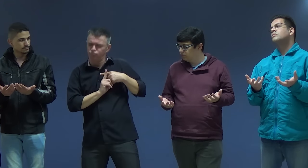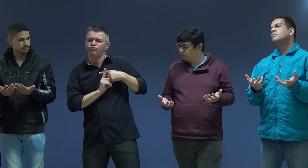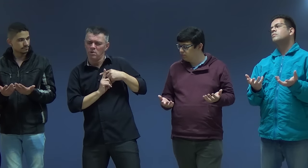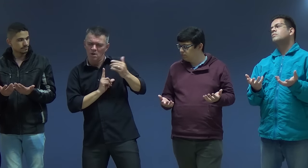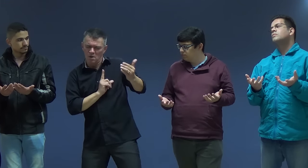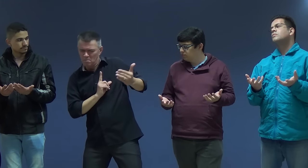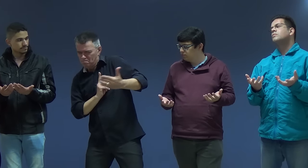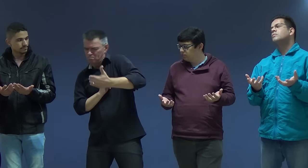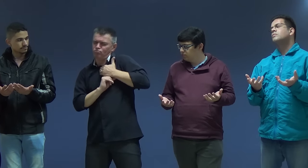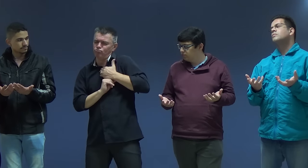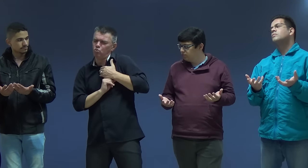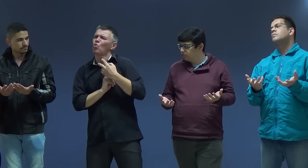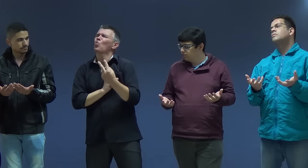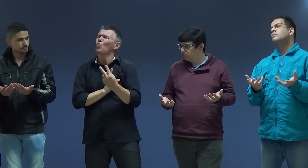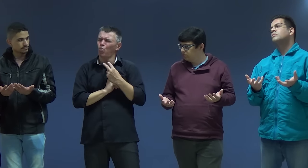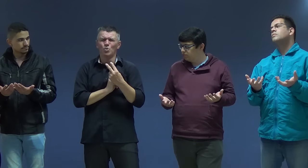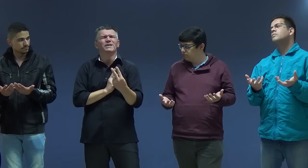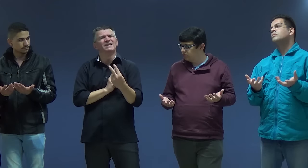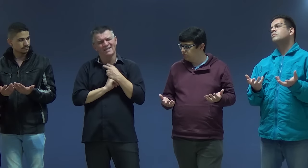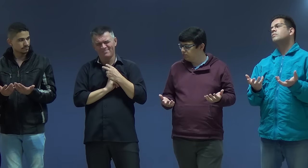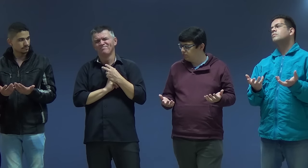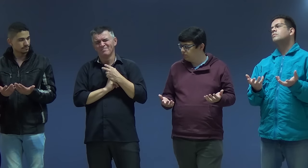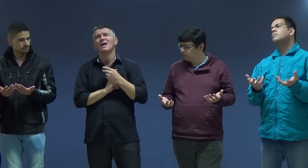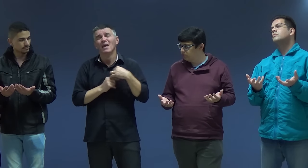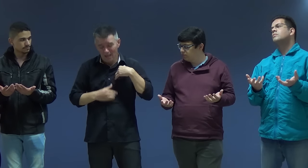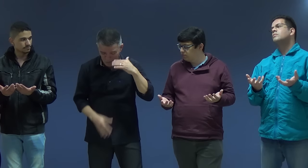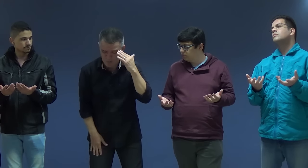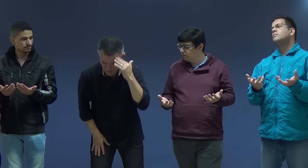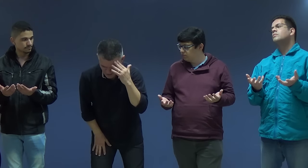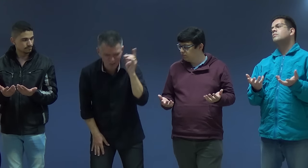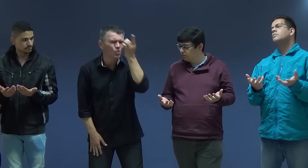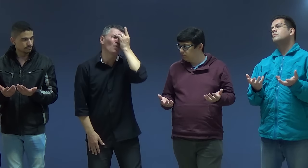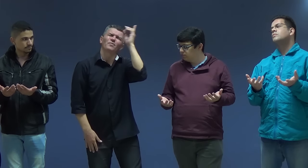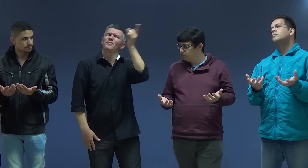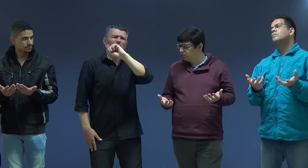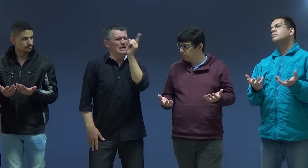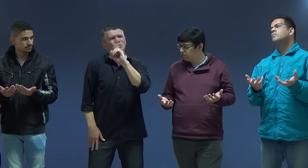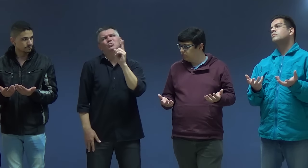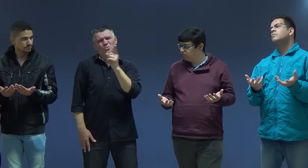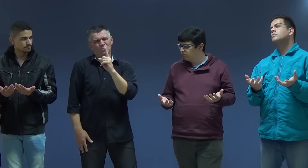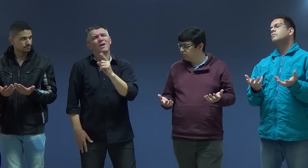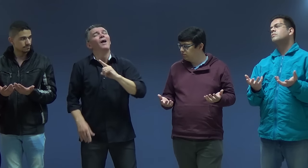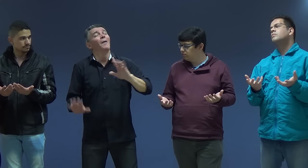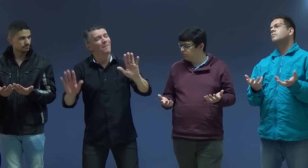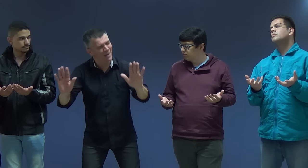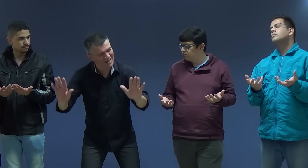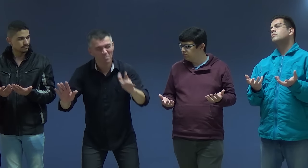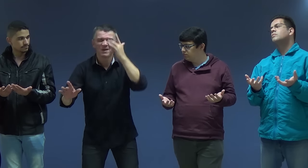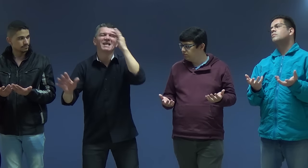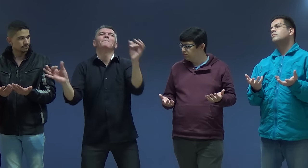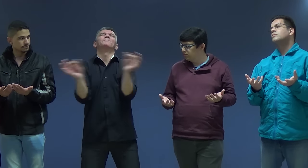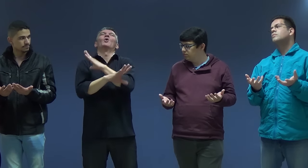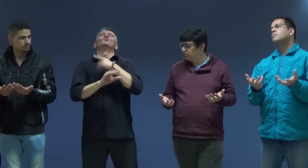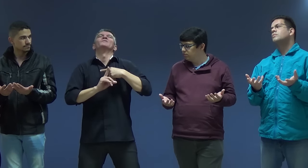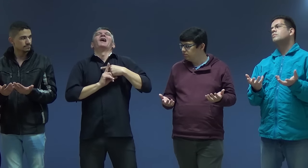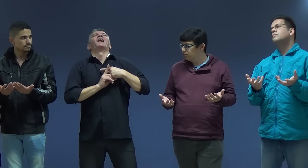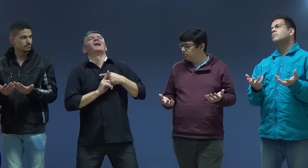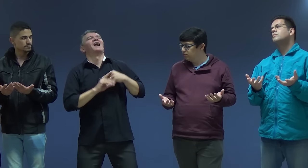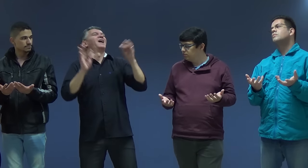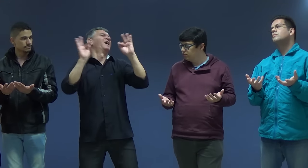quero que o Senhor venha morar no meu coração para que o Senhor me proteja. Eu sei que não vai ser fácil, mas eu